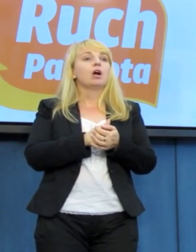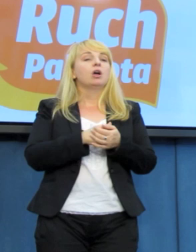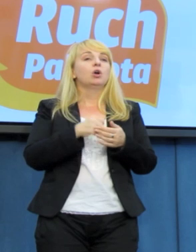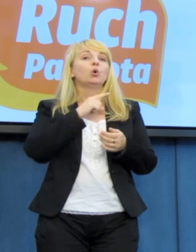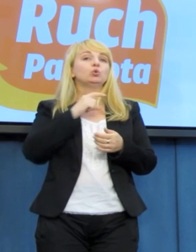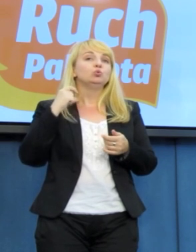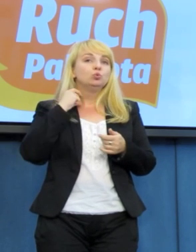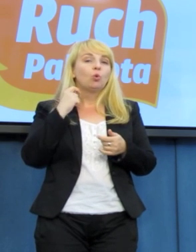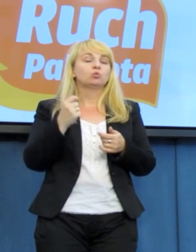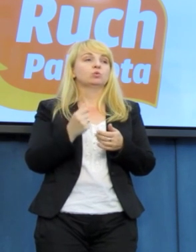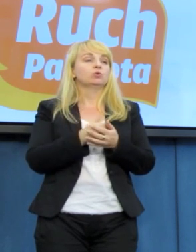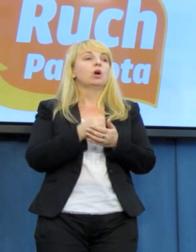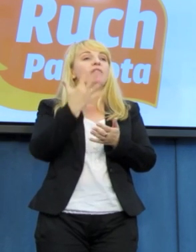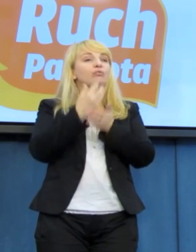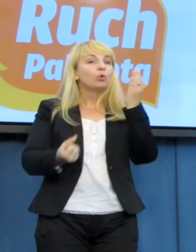duchowni korzystają